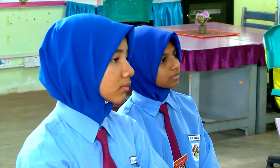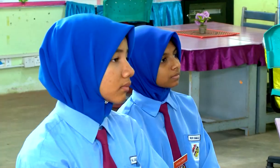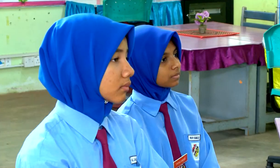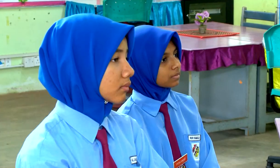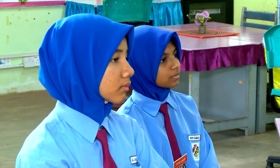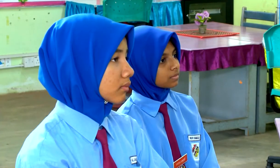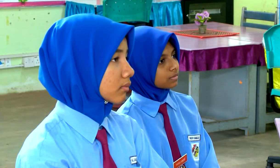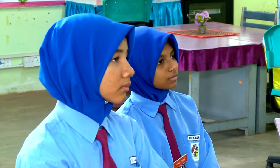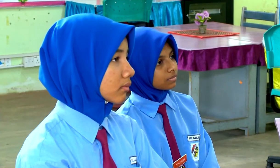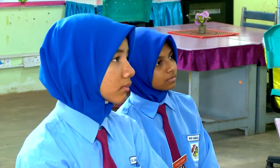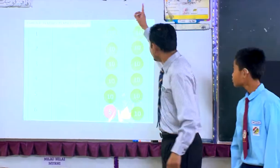tak?